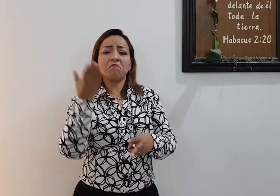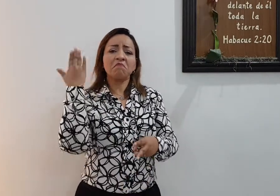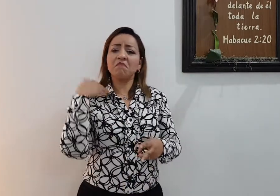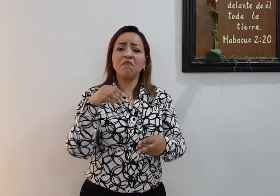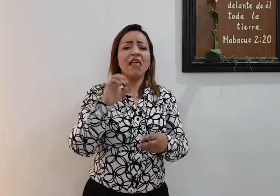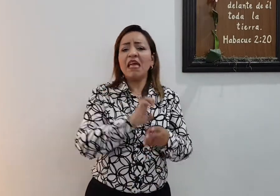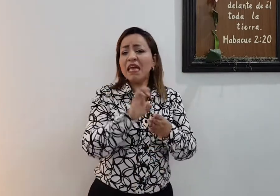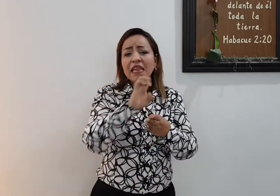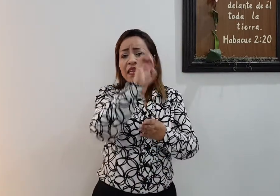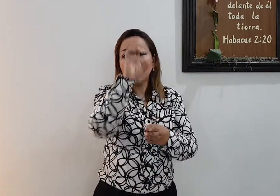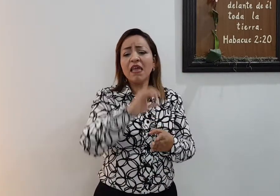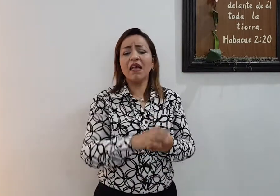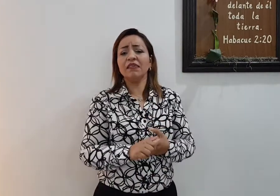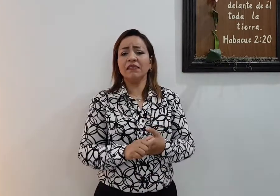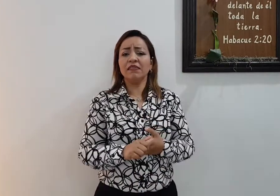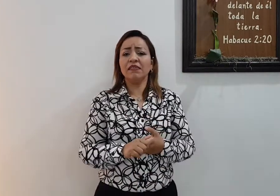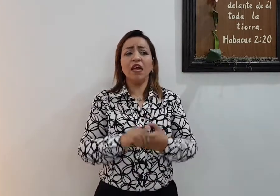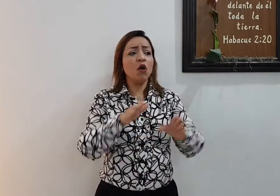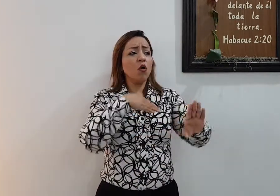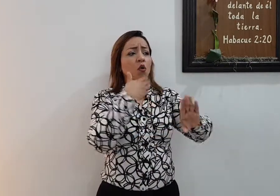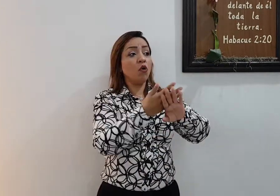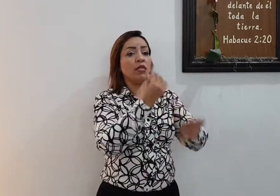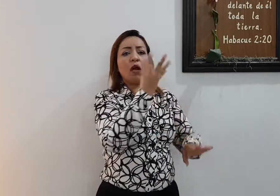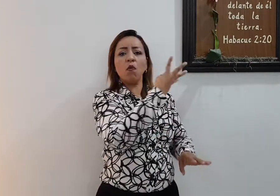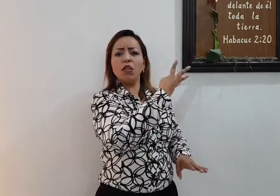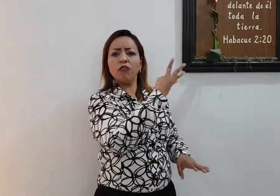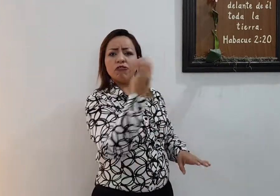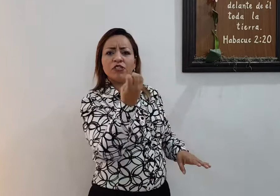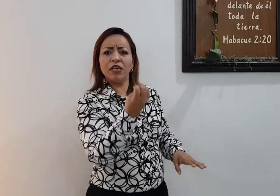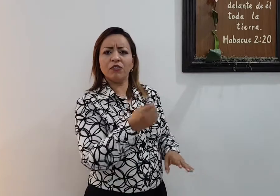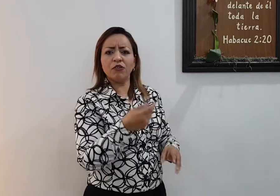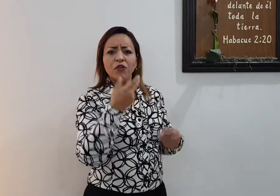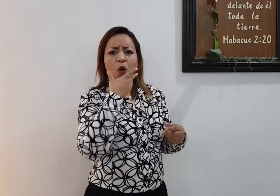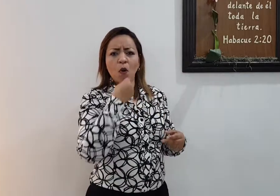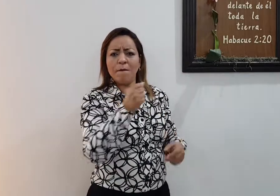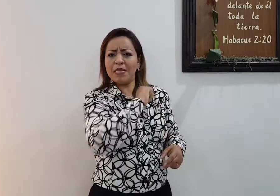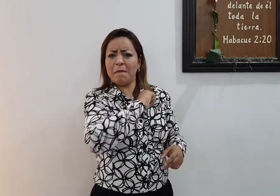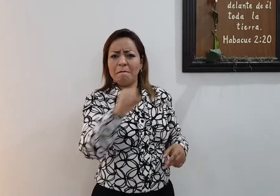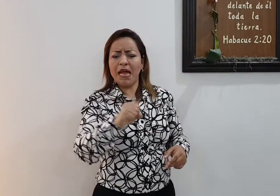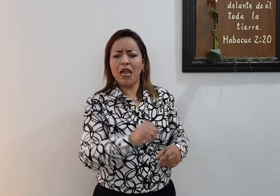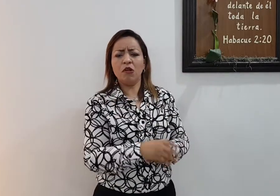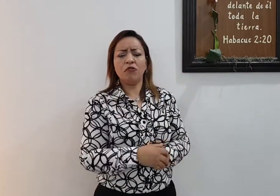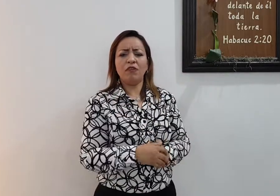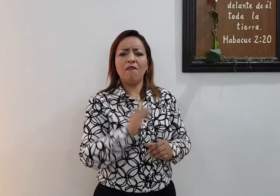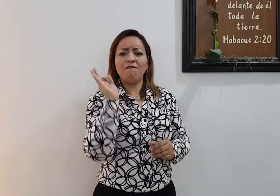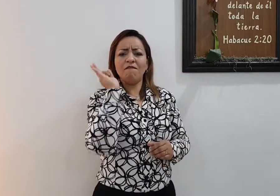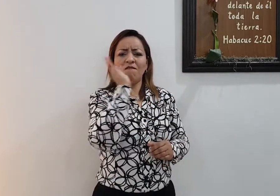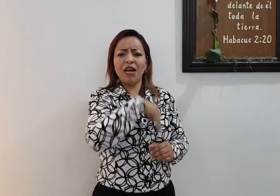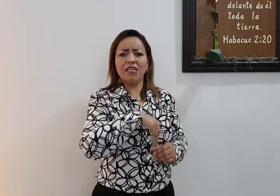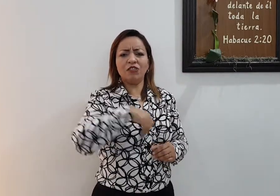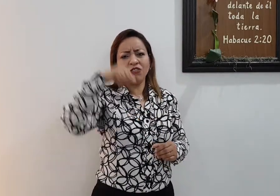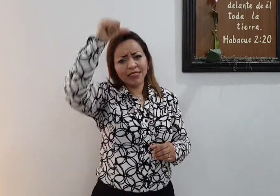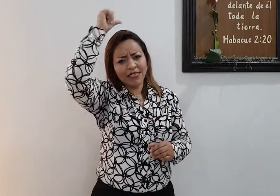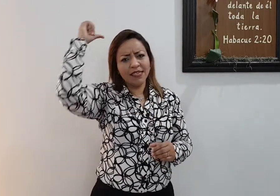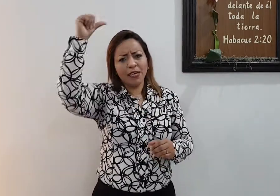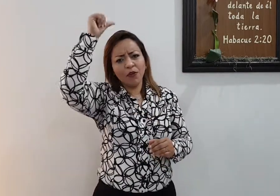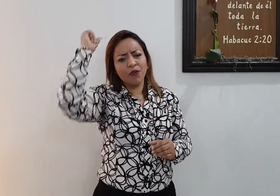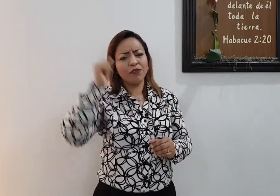Dios, y cualquier otro Dios con minúscula, porque solamente hay un Dios, ¿verdad? Y Dios es más grande que nuestras